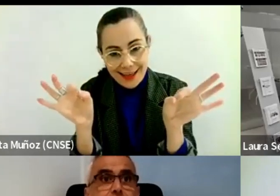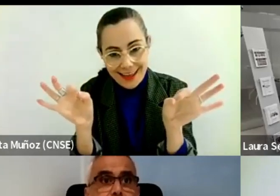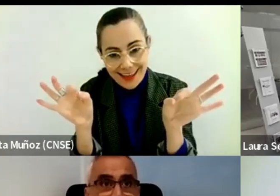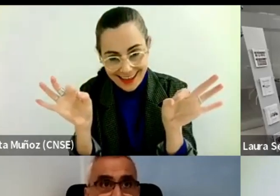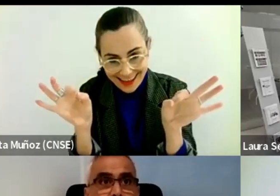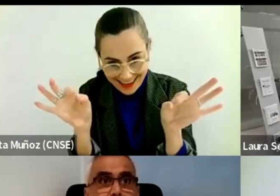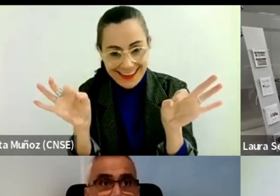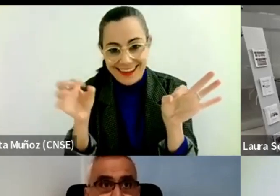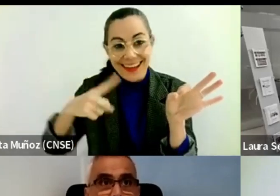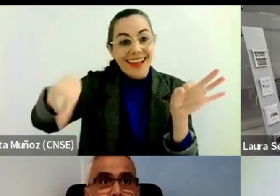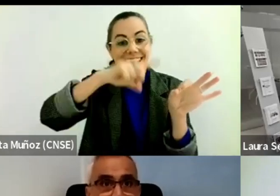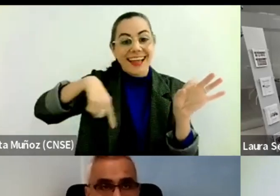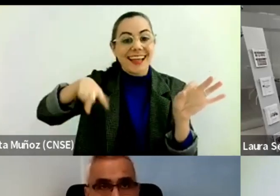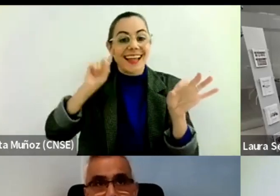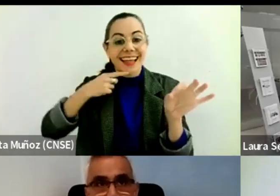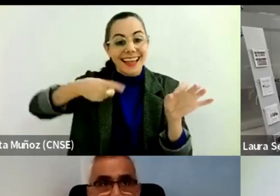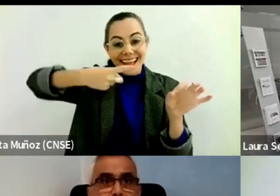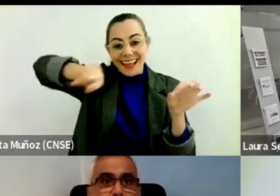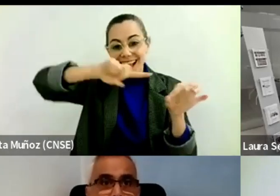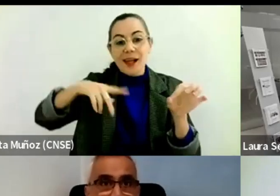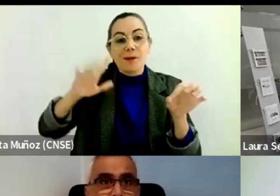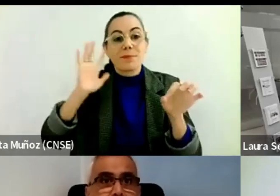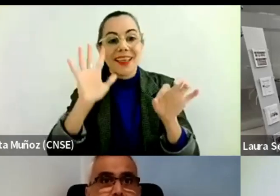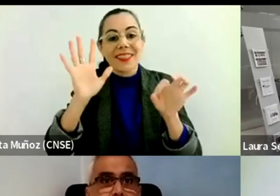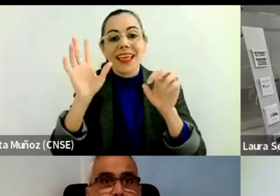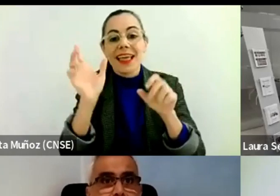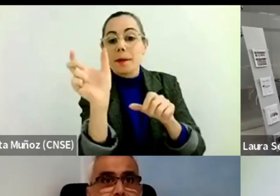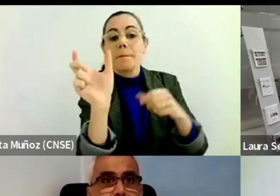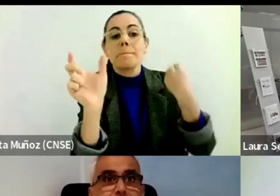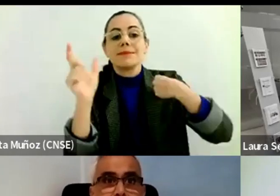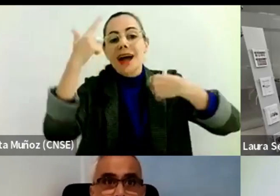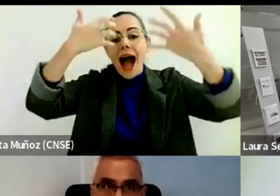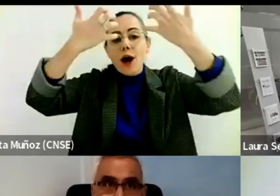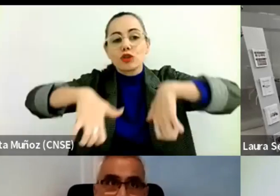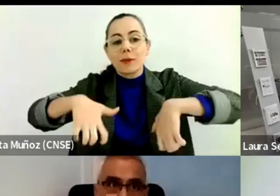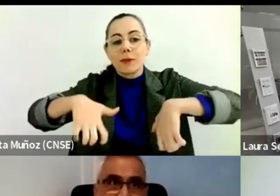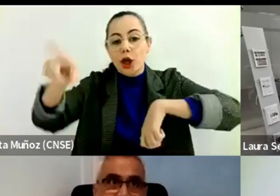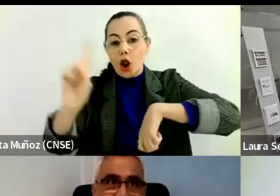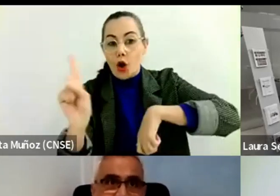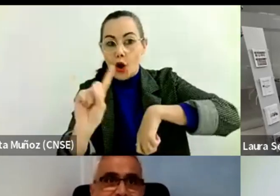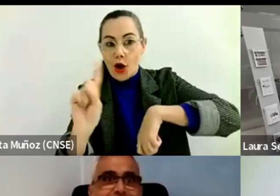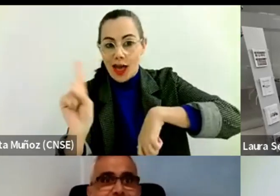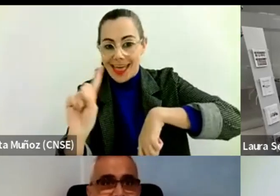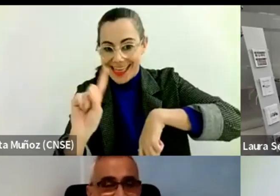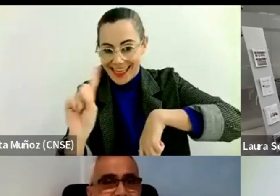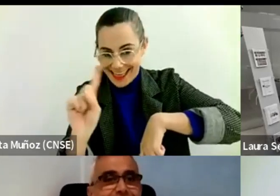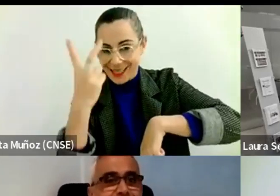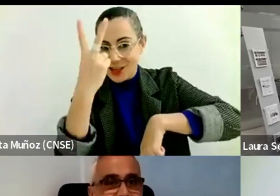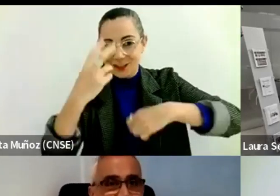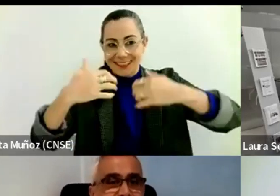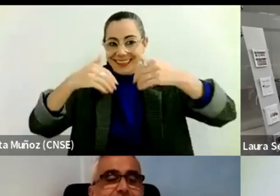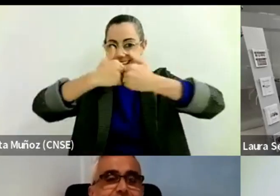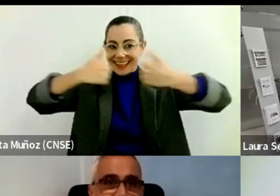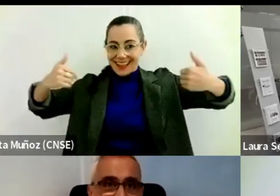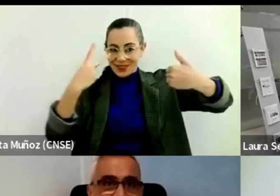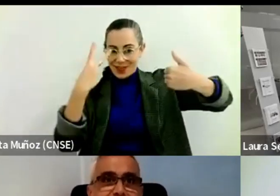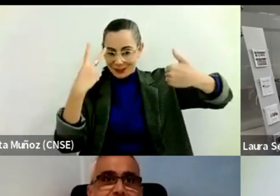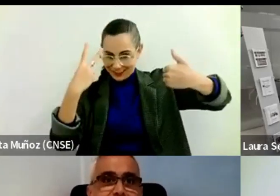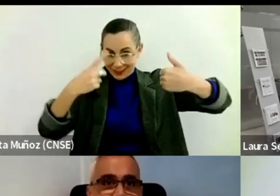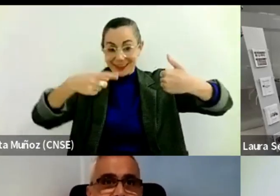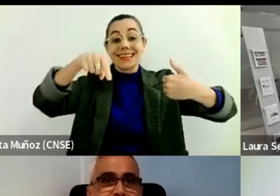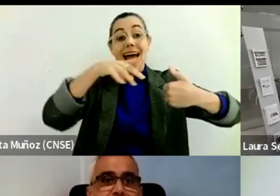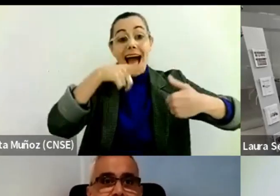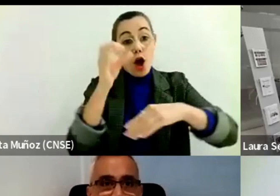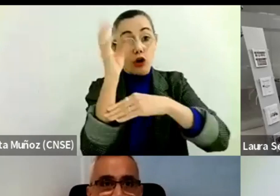e intentar mediar, que al final es el mismo nombre. Entonces parece que con la palabra automáticamente estamos pensando en el